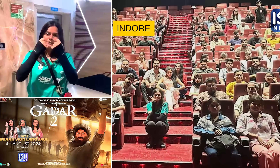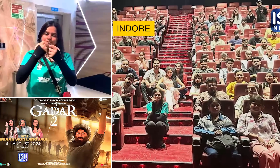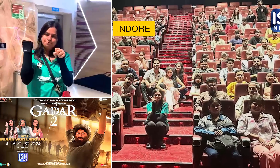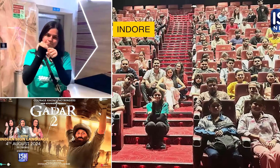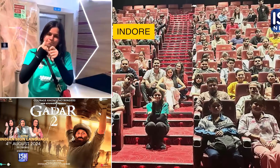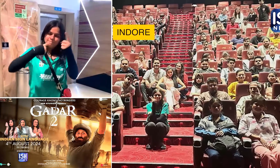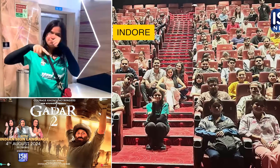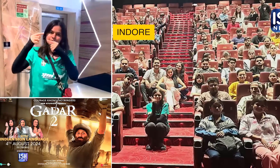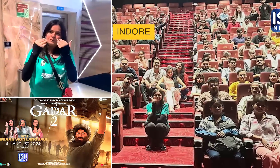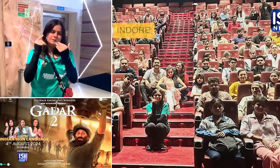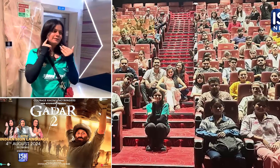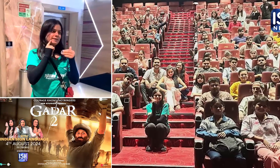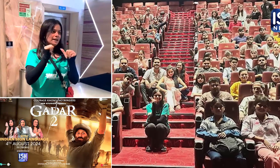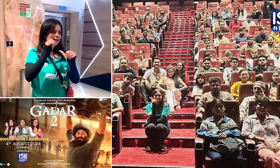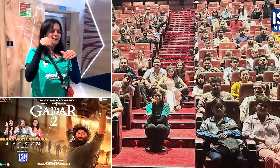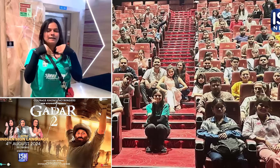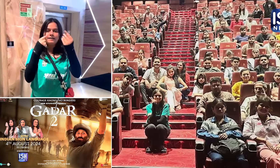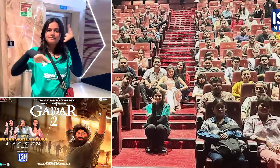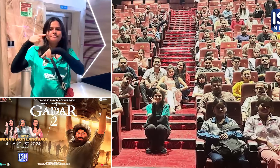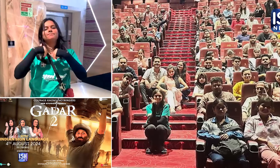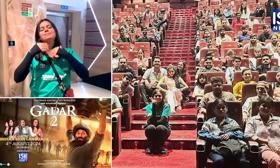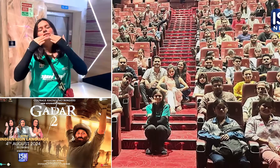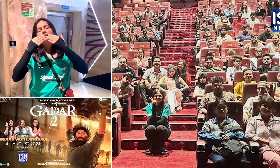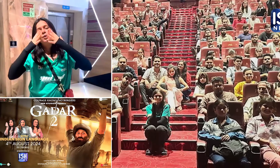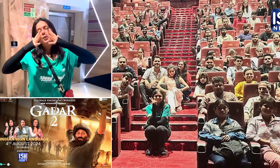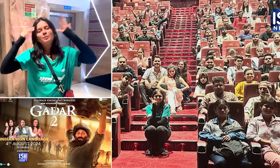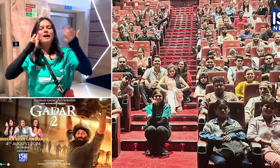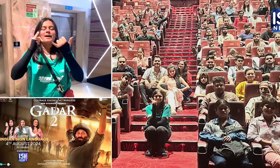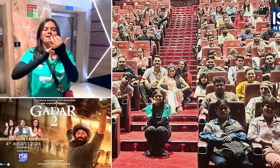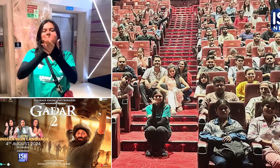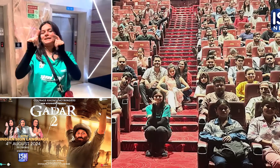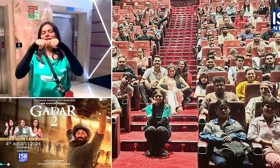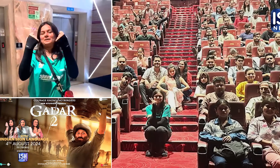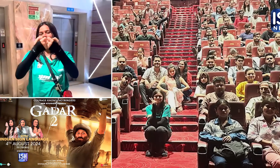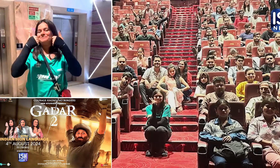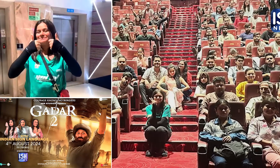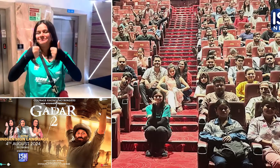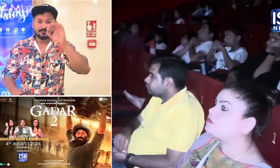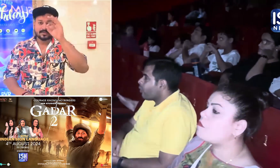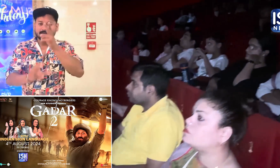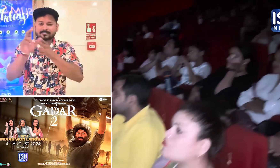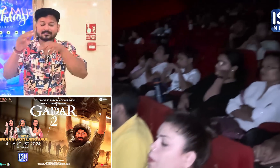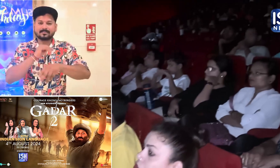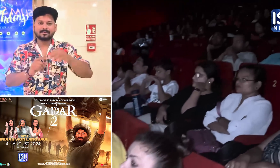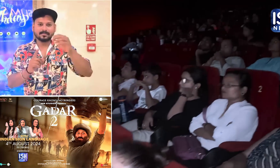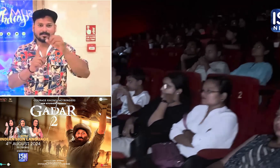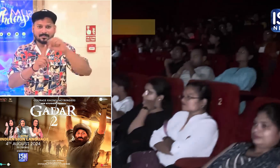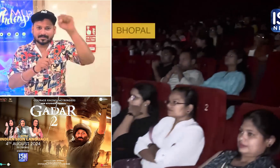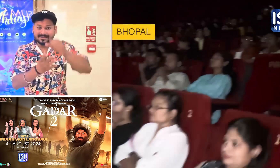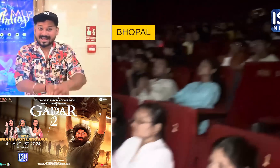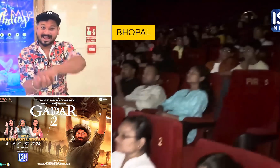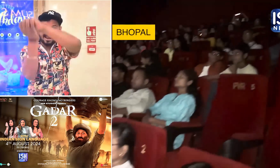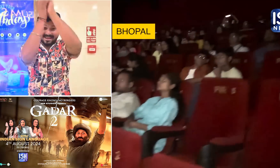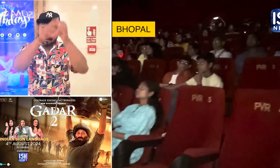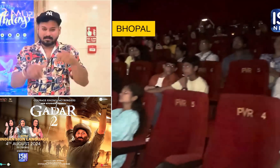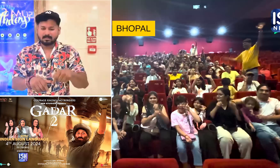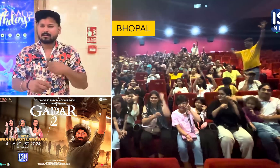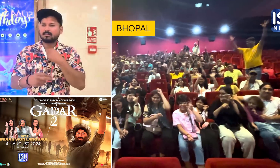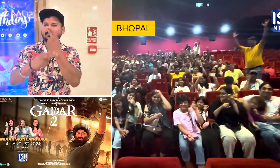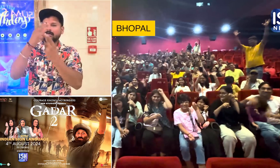पाई। थैंक्स अ लॉट आईएसएच टीम इतना मेहनत करने के लिए ताकि हम डेफ लोगों को एक्सेसिबिलिटी मिले। थैंक यू सो मच। मैं